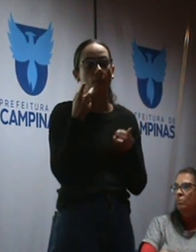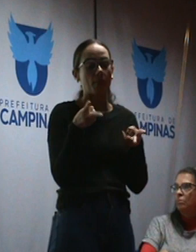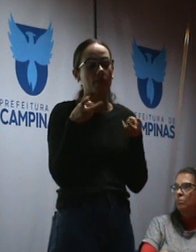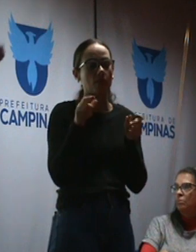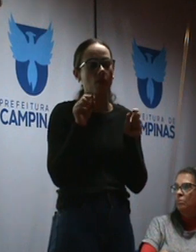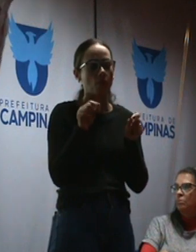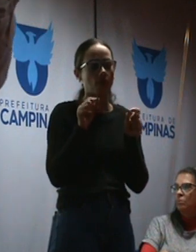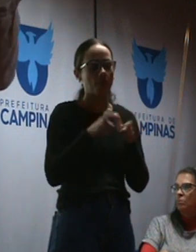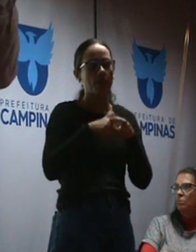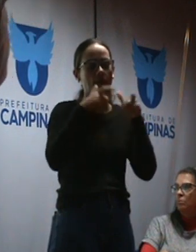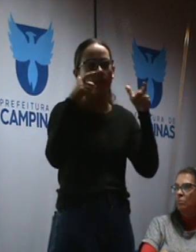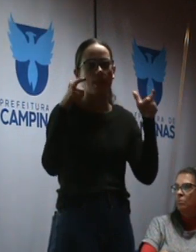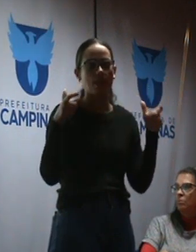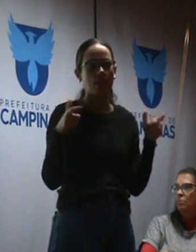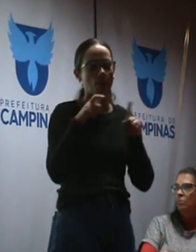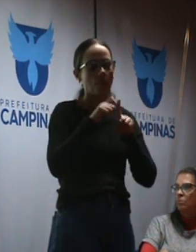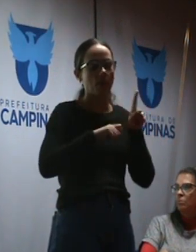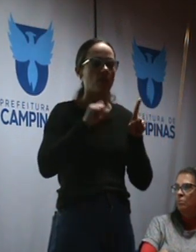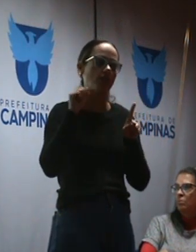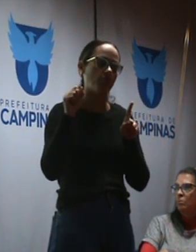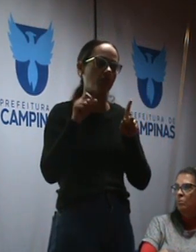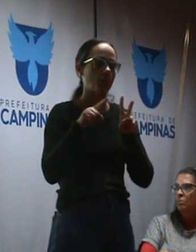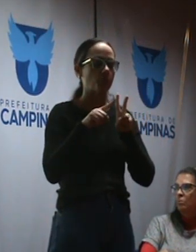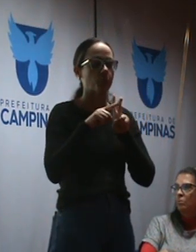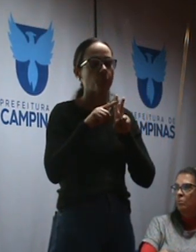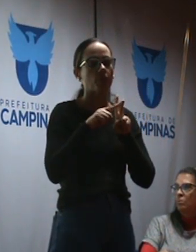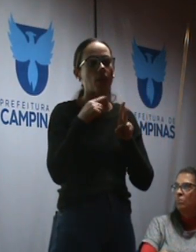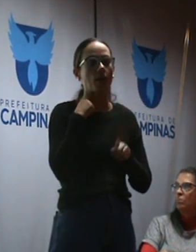aí, principalmente em abril e maio.